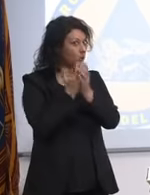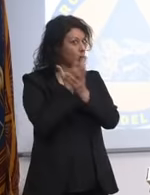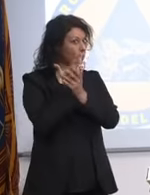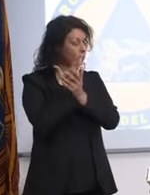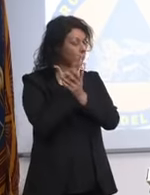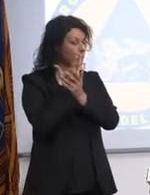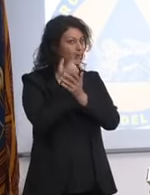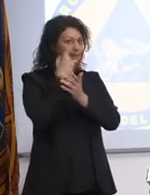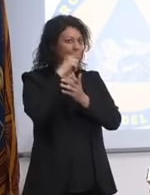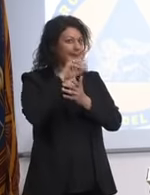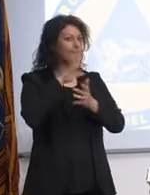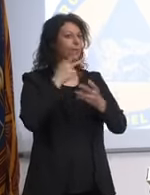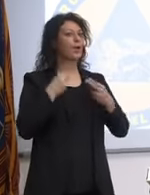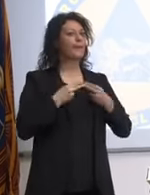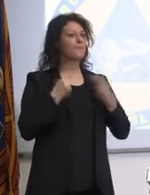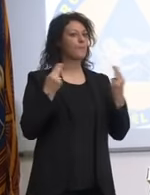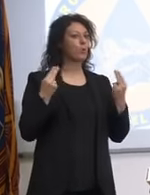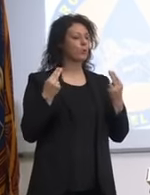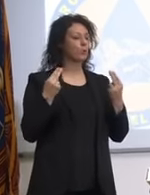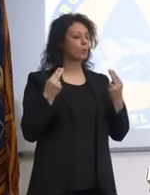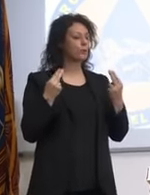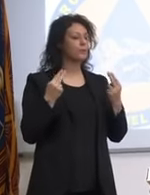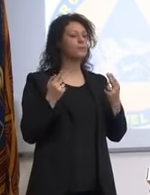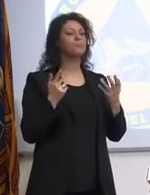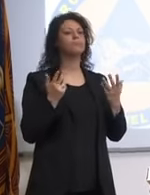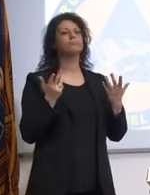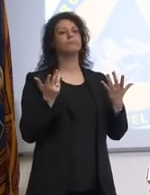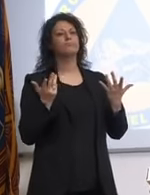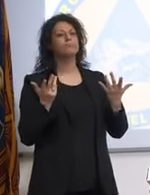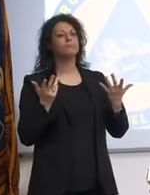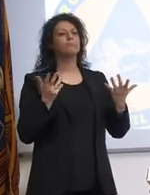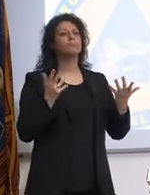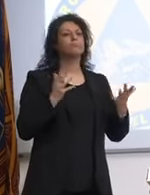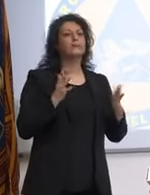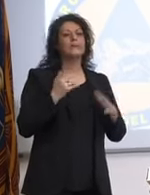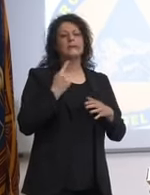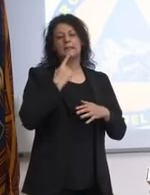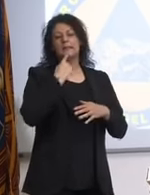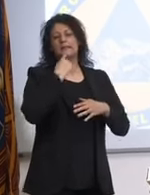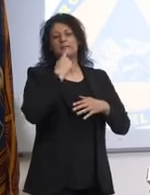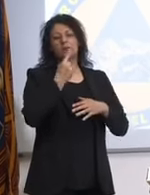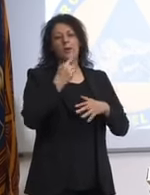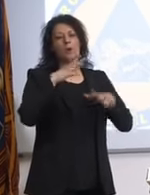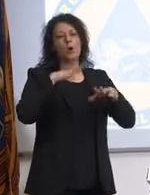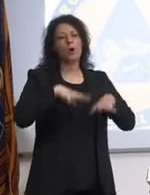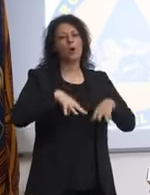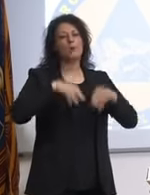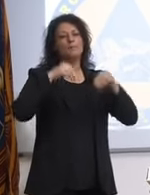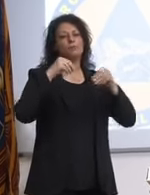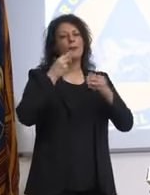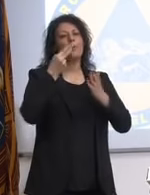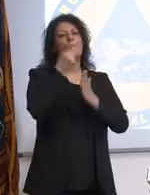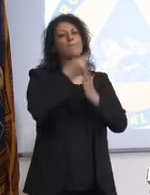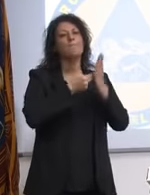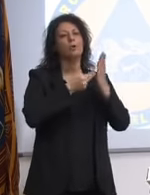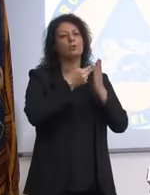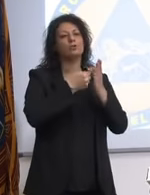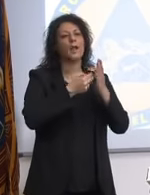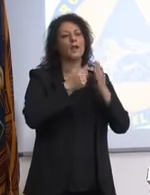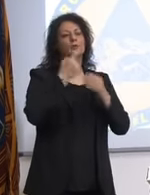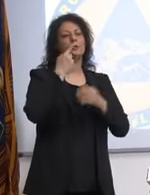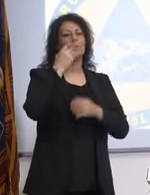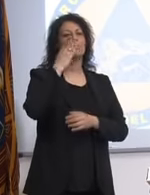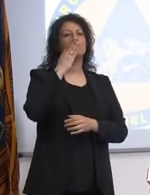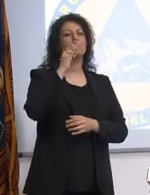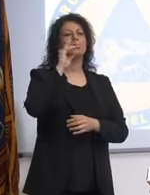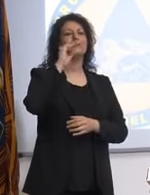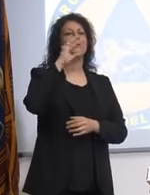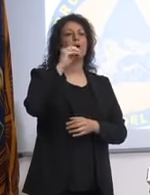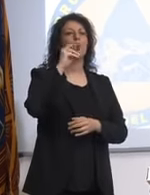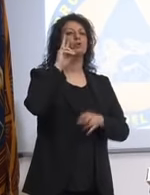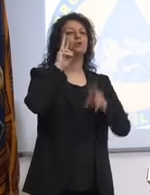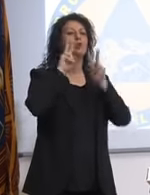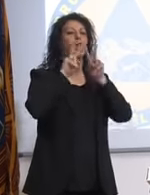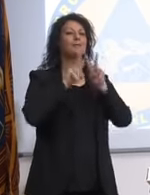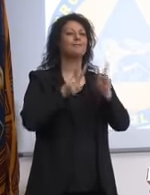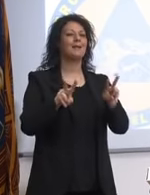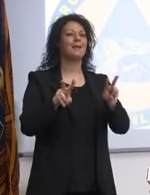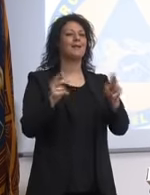Diciamo che andiamo a mettere in piedi un progetto di biosorveglianza alternativo. E